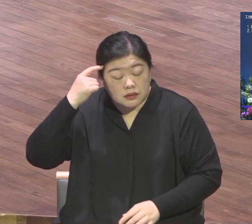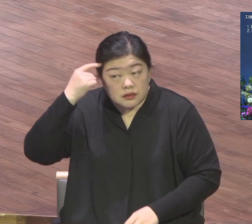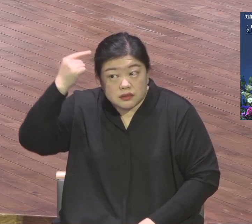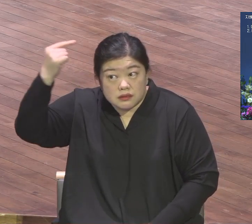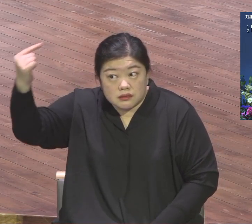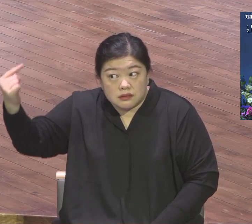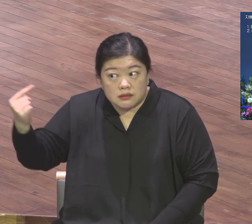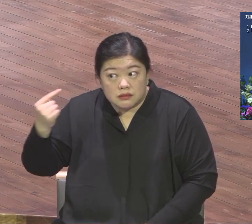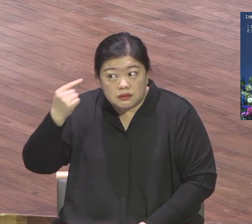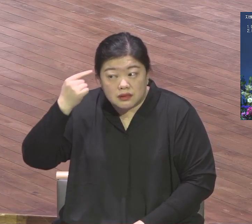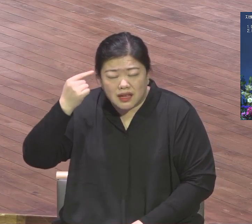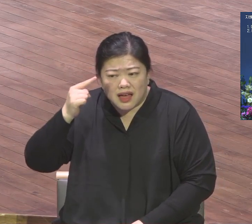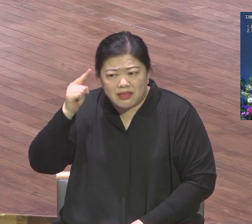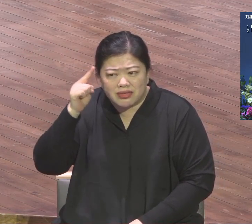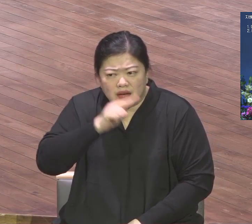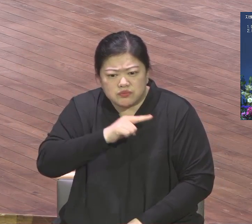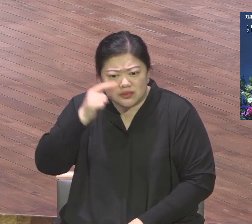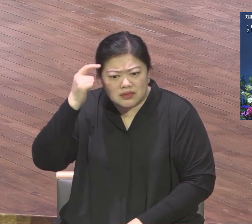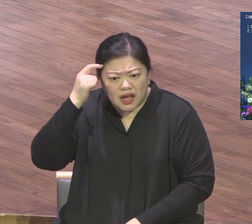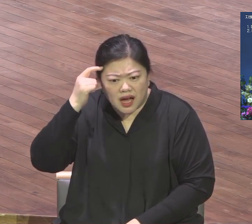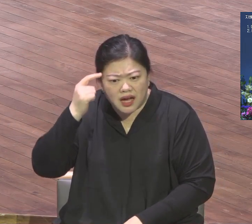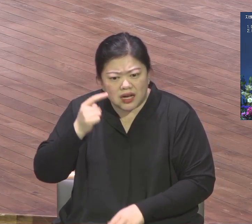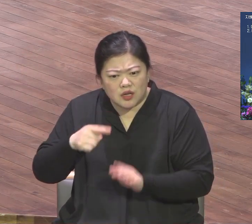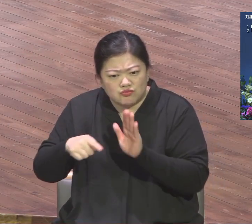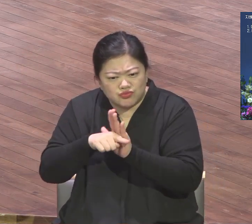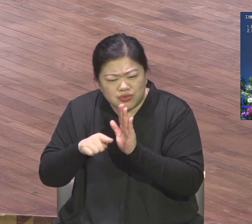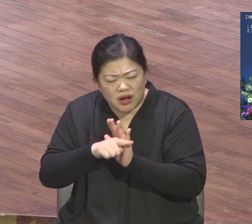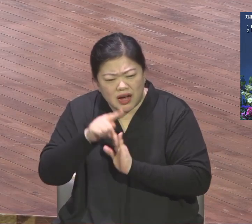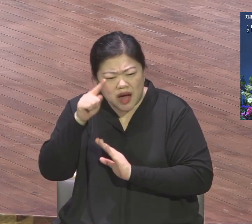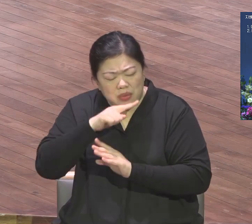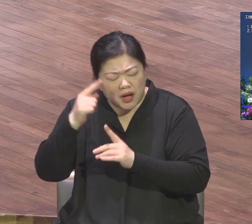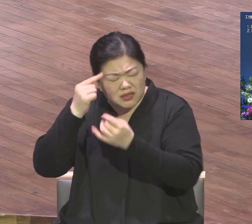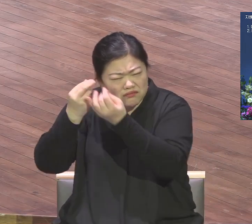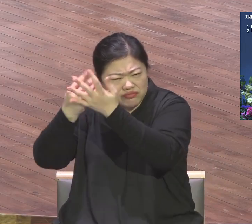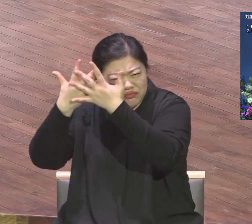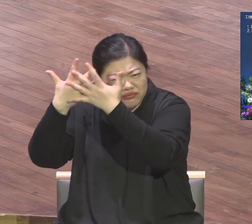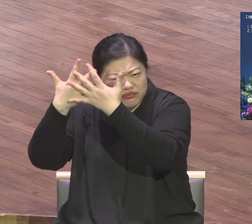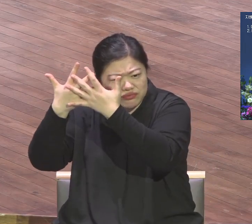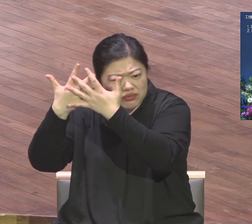우리의 생각을 잡아버리고 이 속에 알을 까버려, 집을 지어버려.